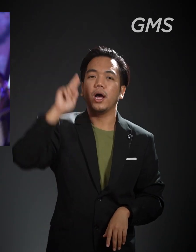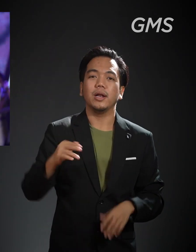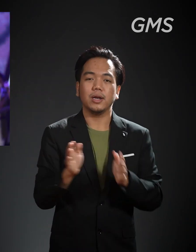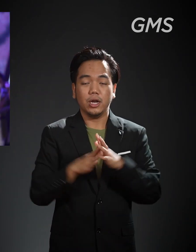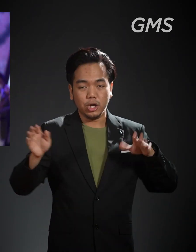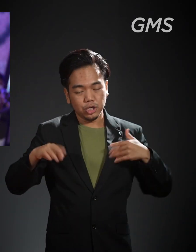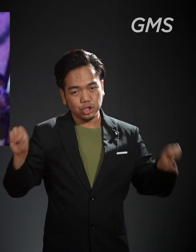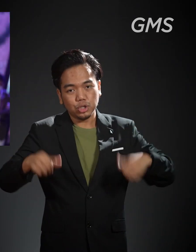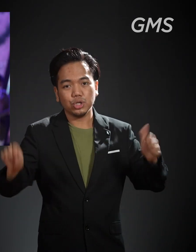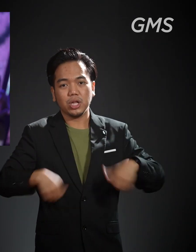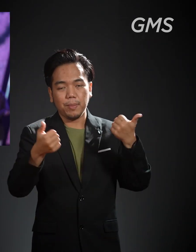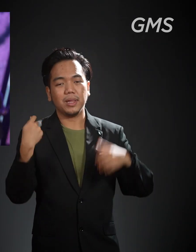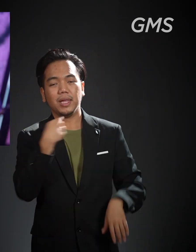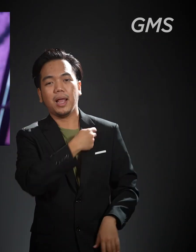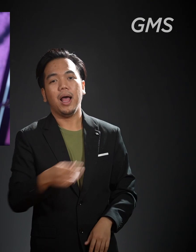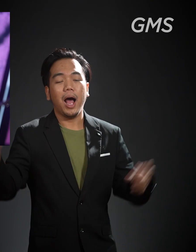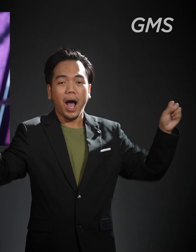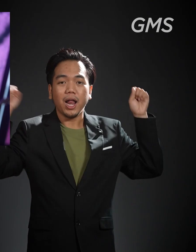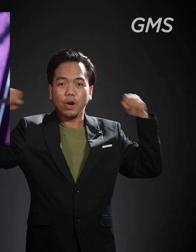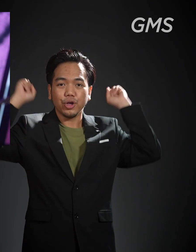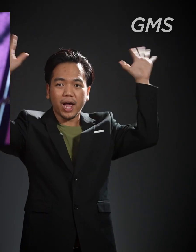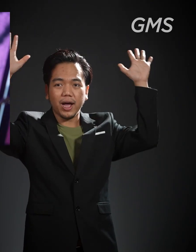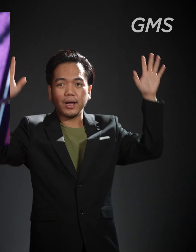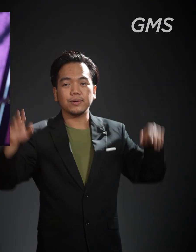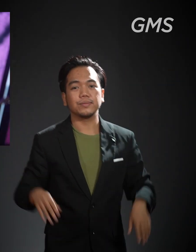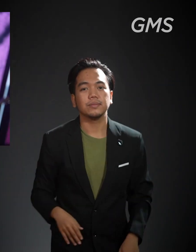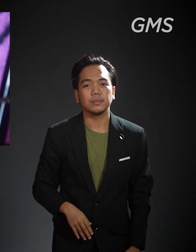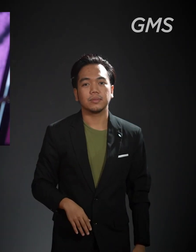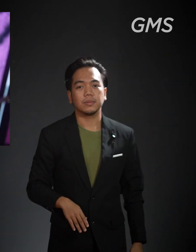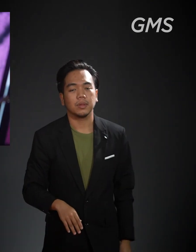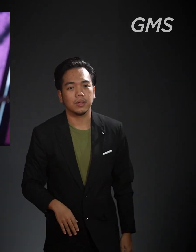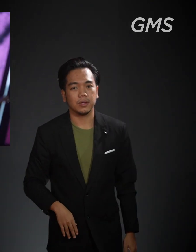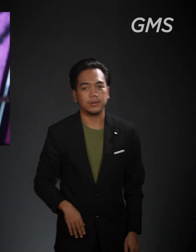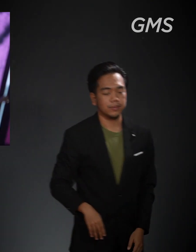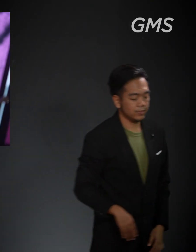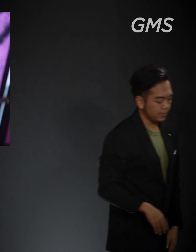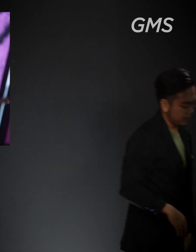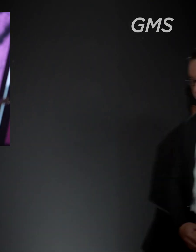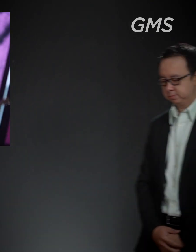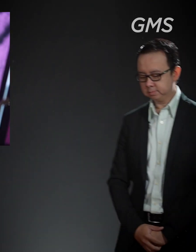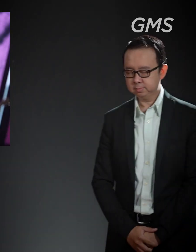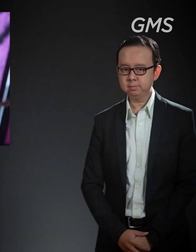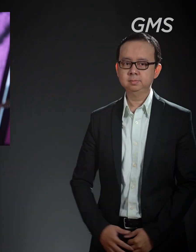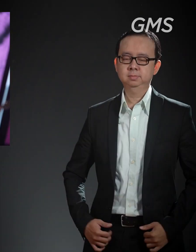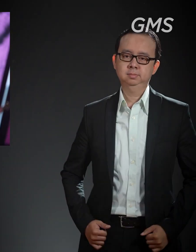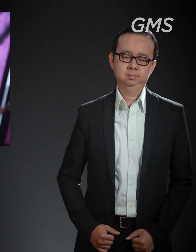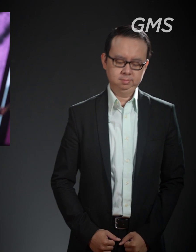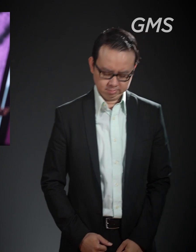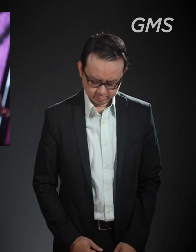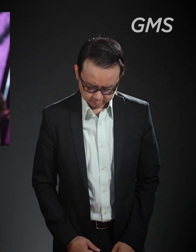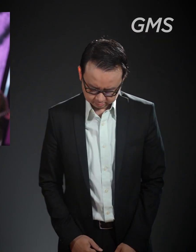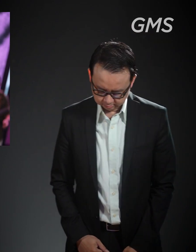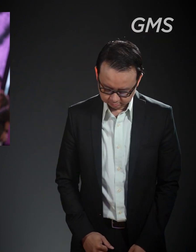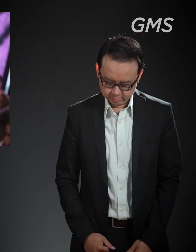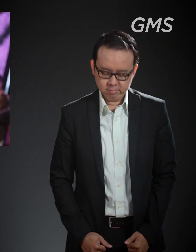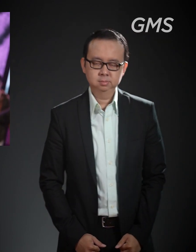kita. Haleluya Tuhan Yesus. Pada hari ini kami mempersembahkan diri sebagai korban yang hidup